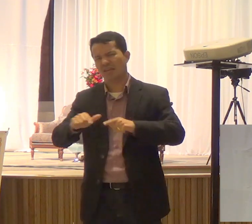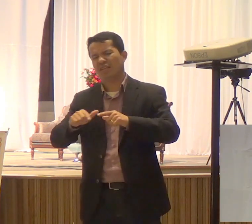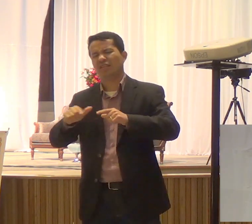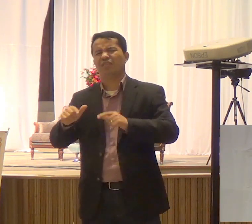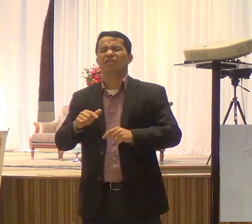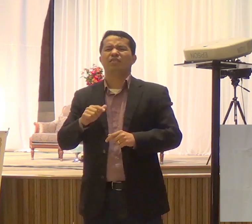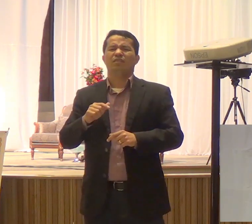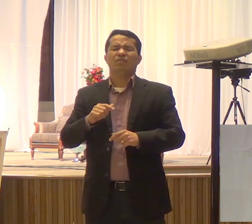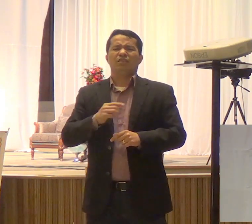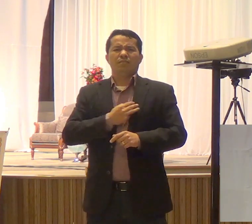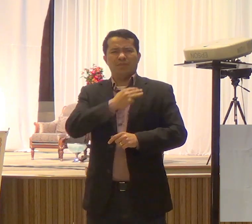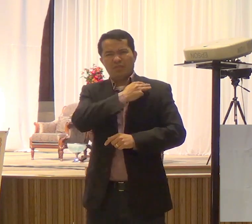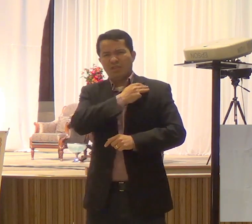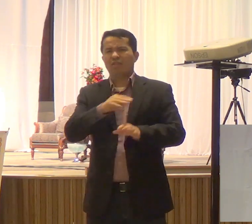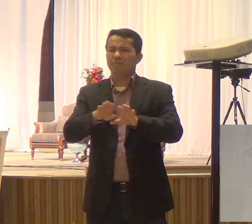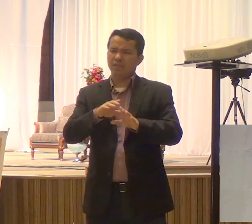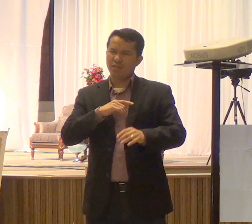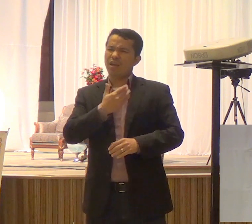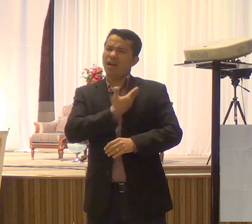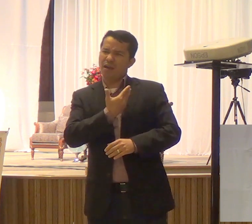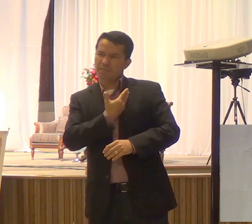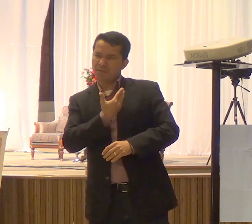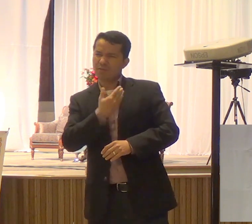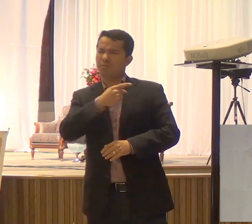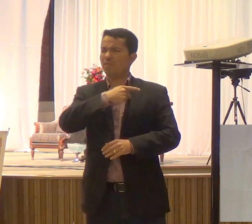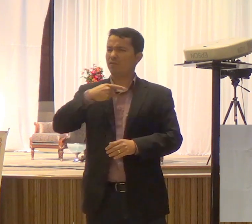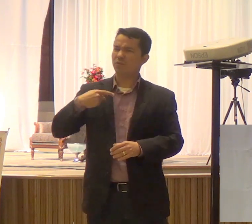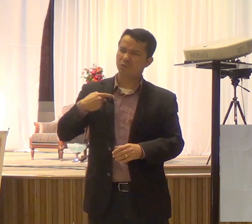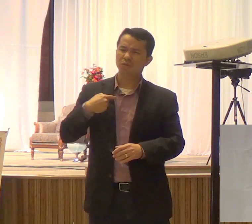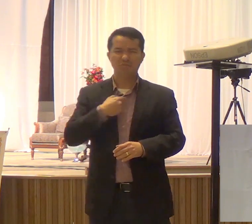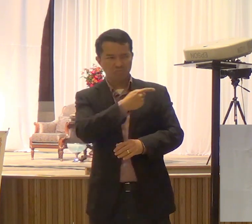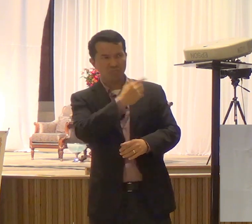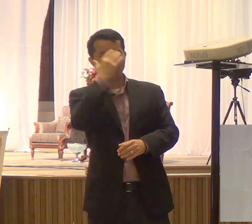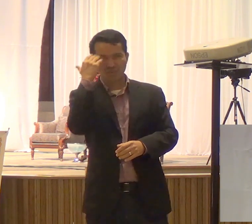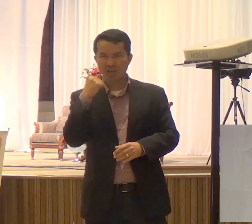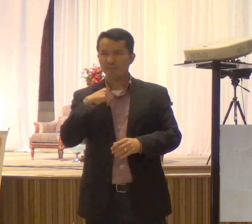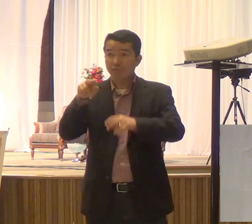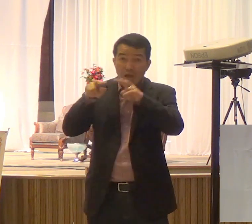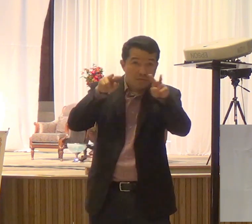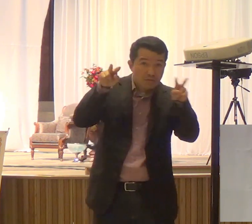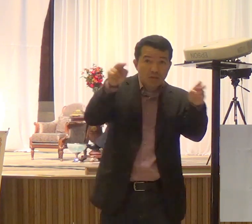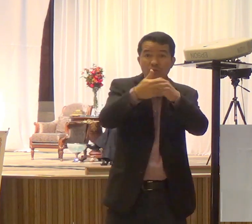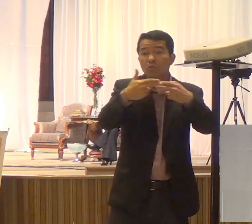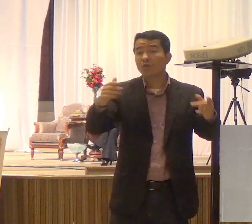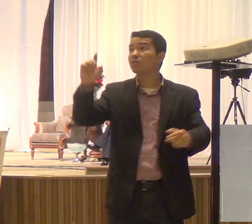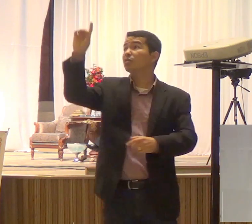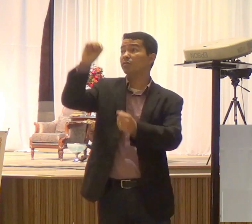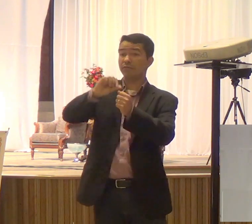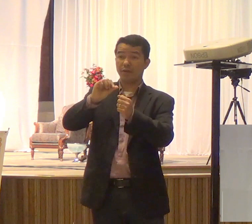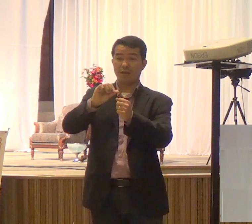fica olhando, e os meus colegas pastores e líderes aqui vão concordar comigo, a gente fica olhando para as coisas que Deus faz ao nosso redor, para os